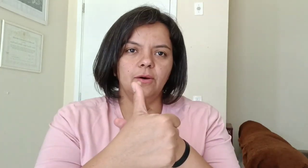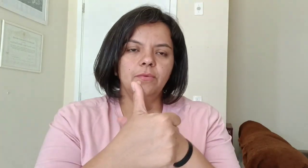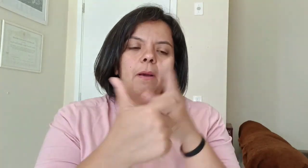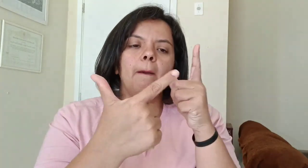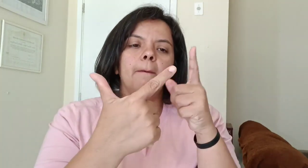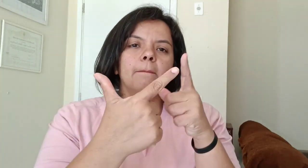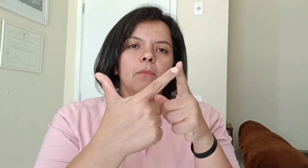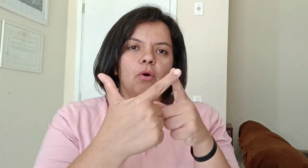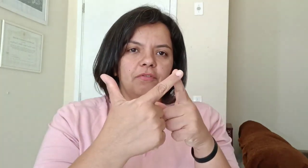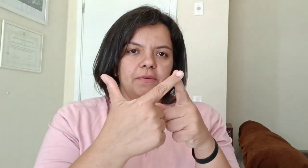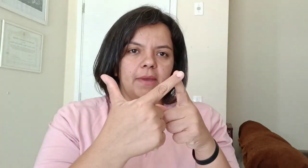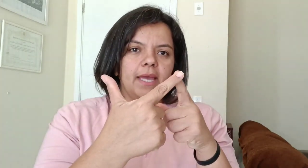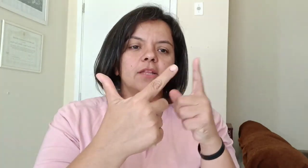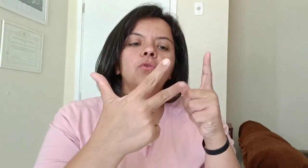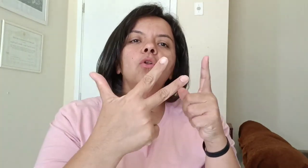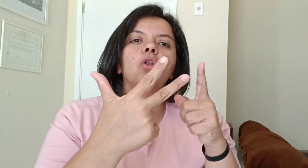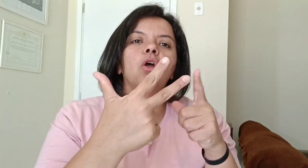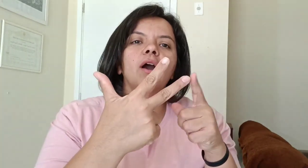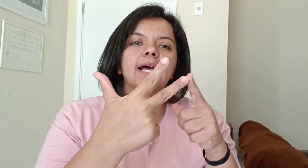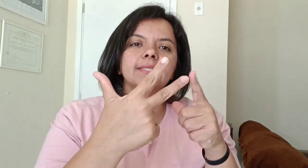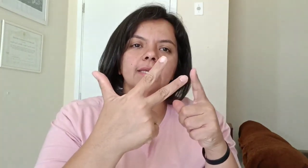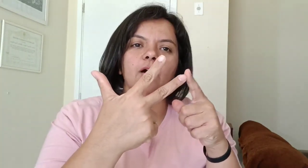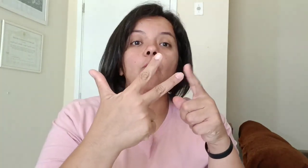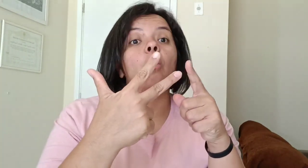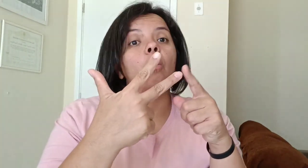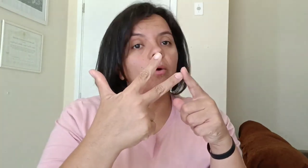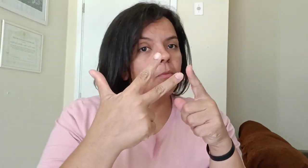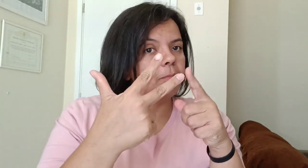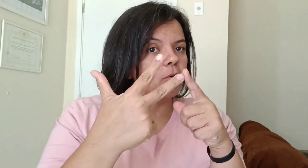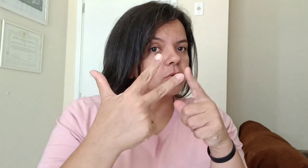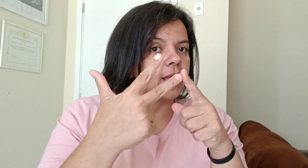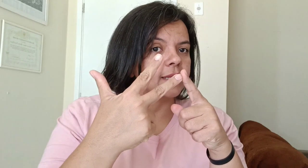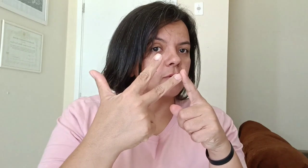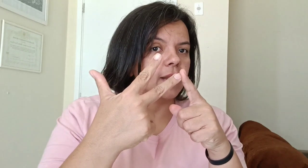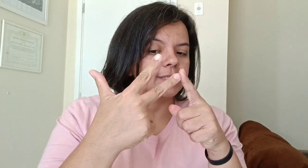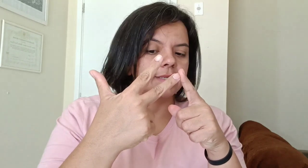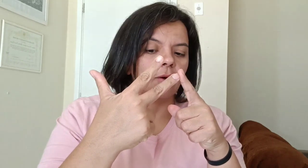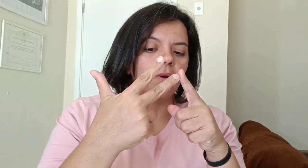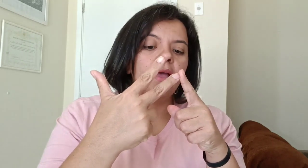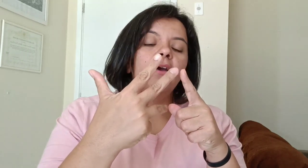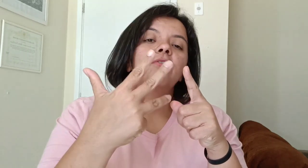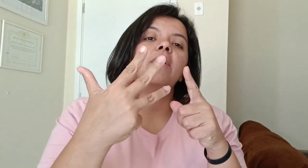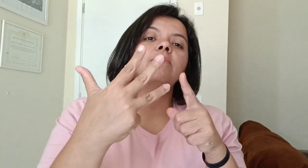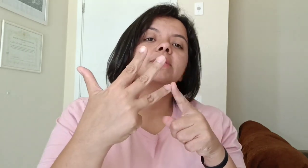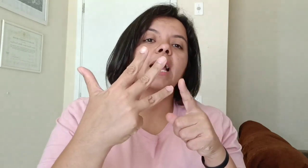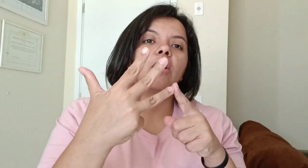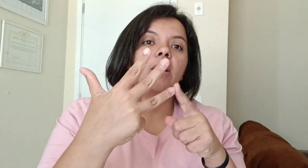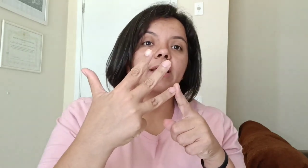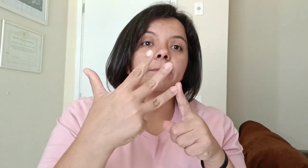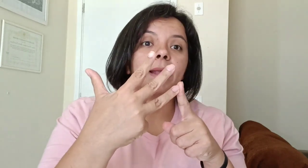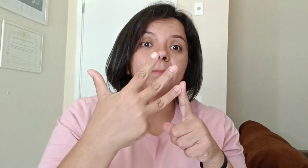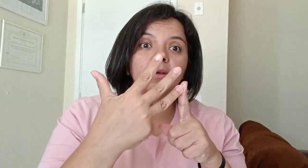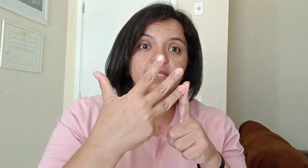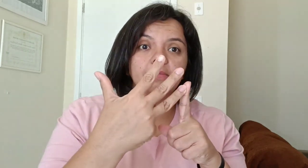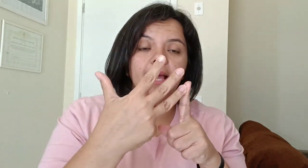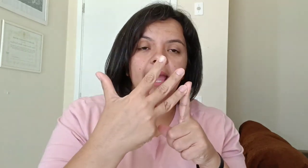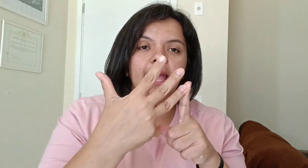Configuração, movimento, locação ou ponto de articulação. Vamos agora para a próxima